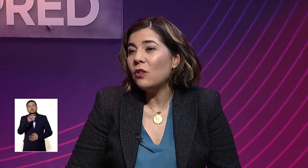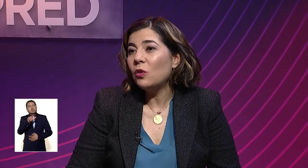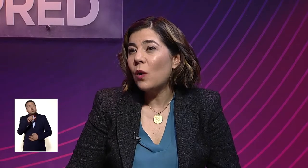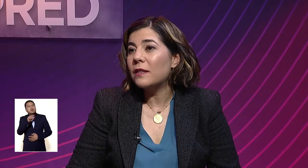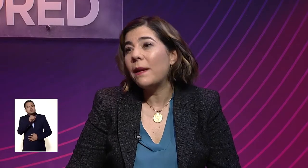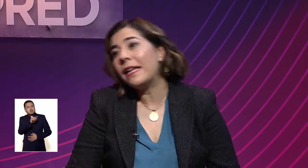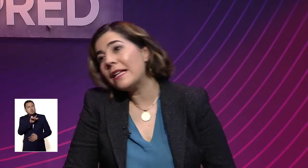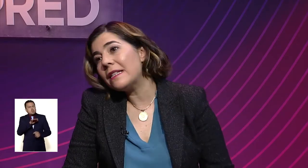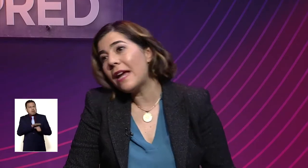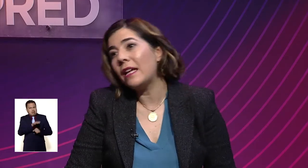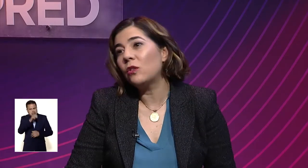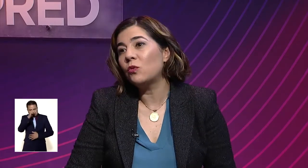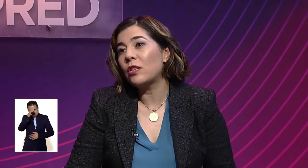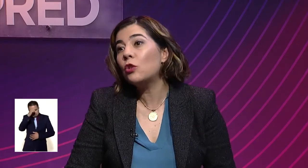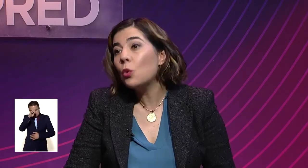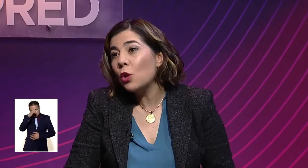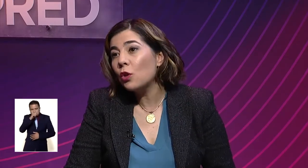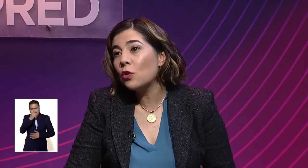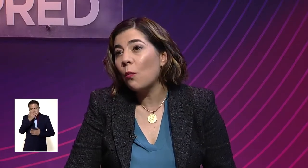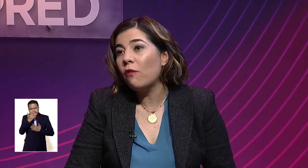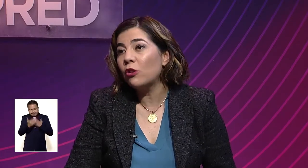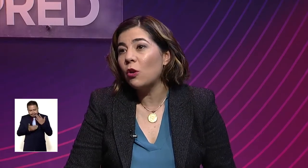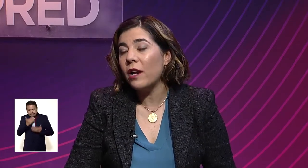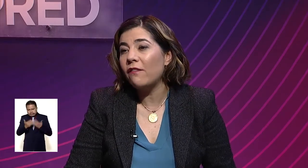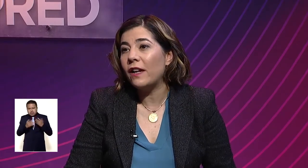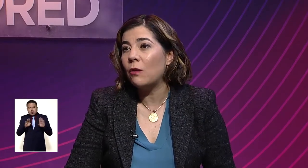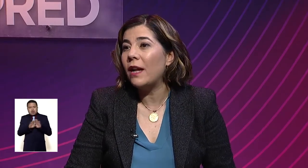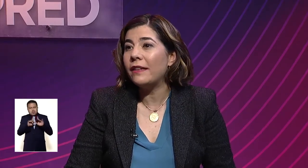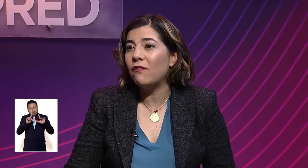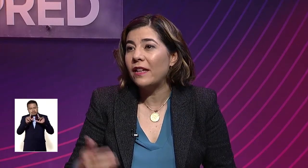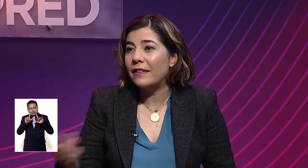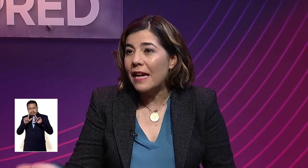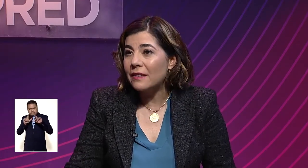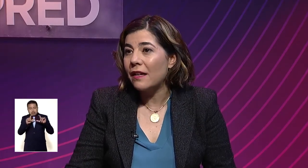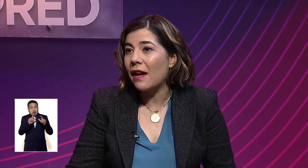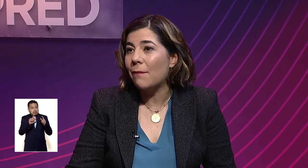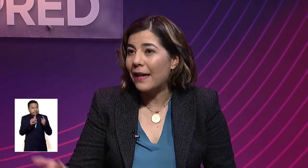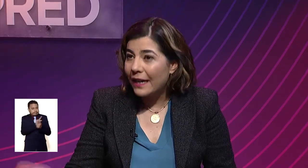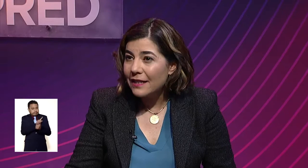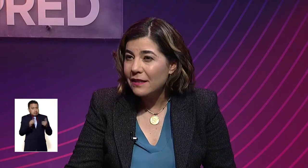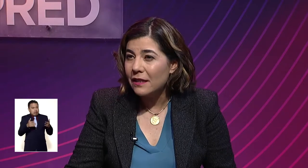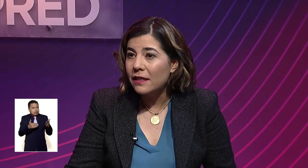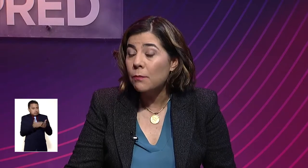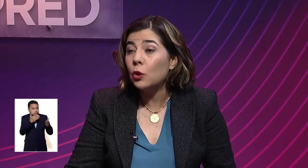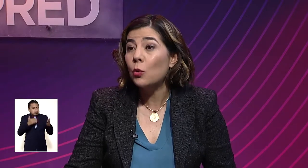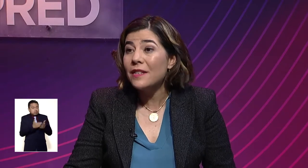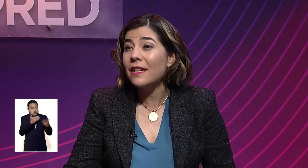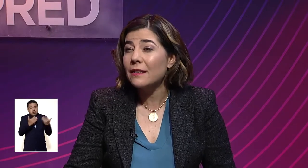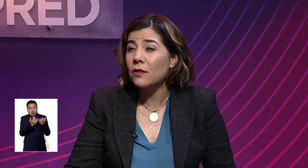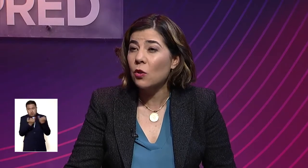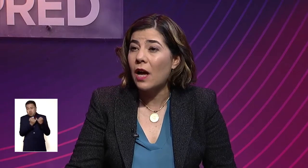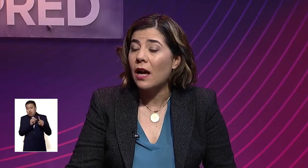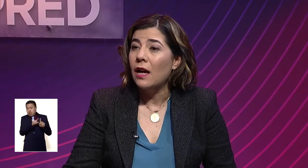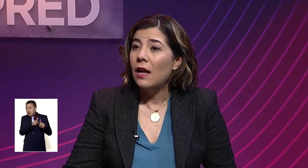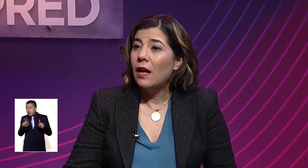tu experiencia en tus estudios como fotógrafa? ¿Igual te enfrentaste a barreras de este tipo? ¿Tuviste acceso a